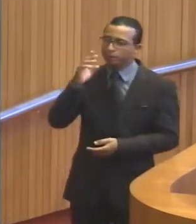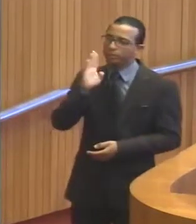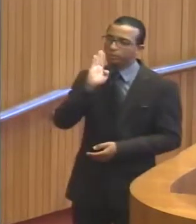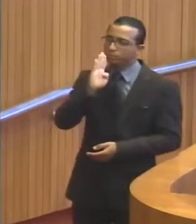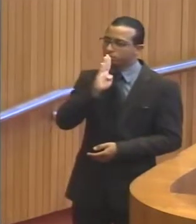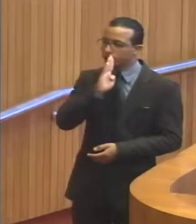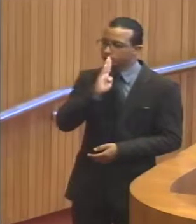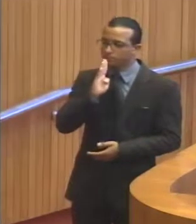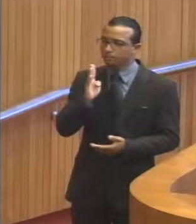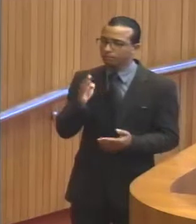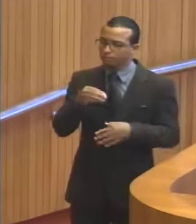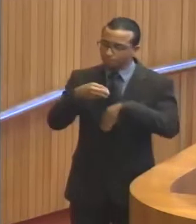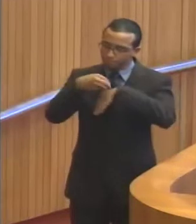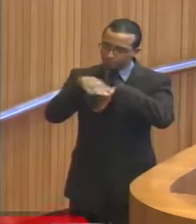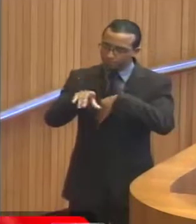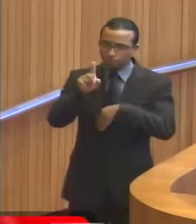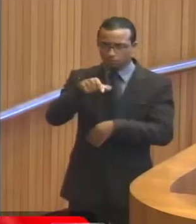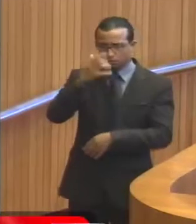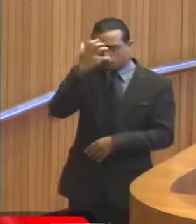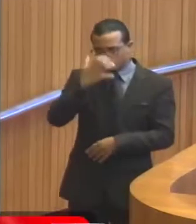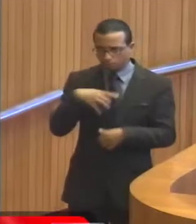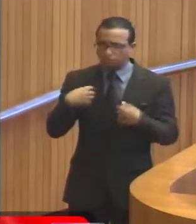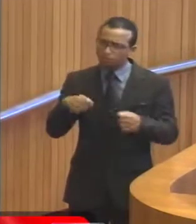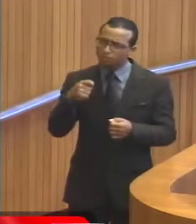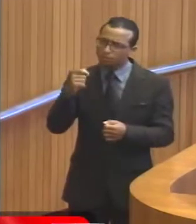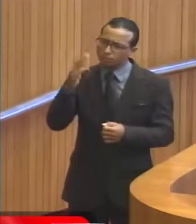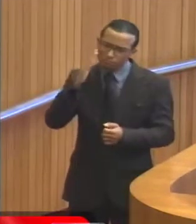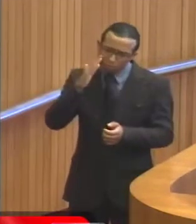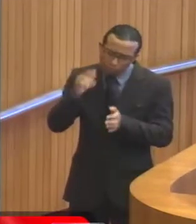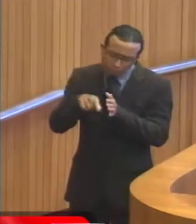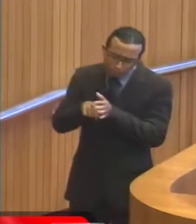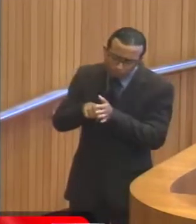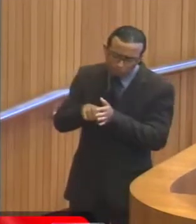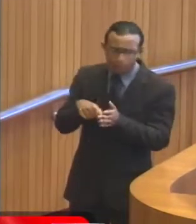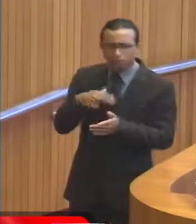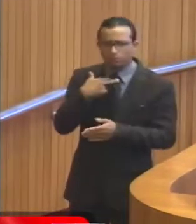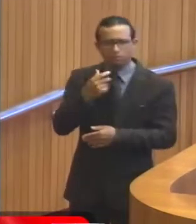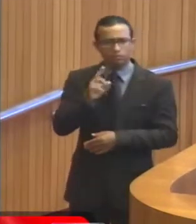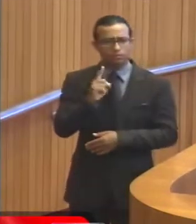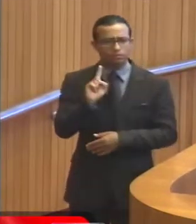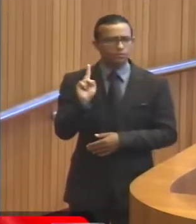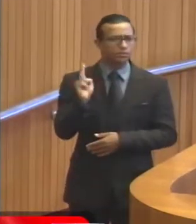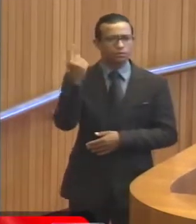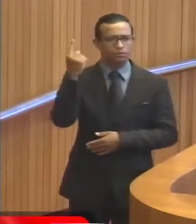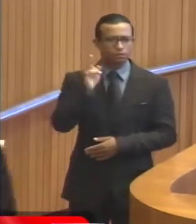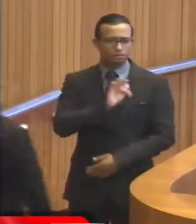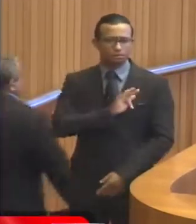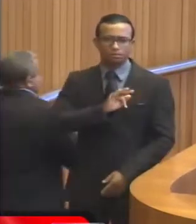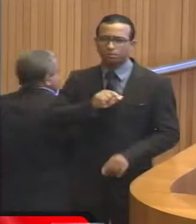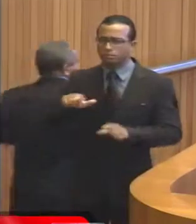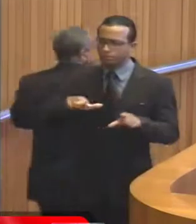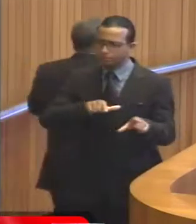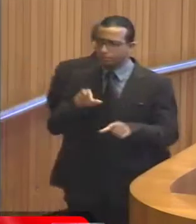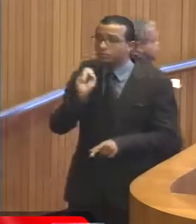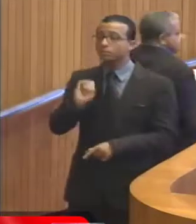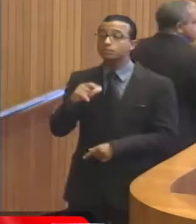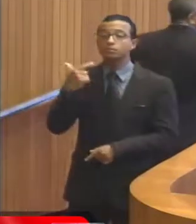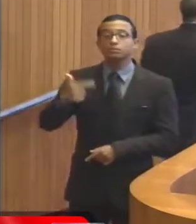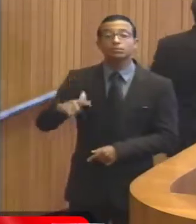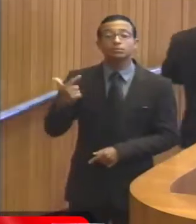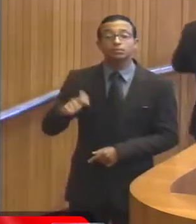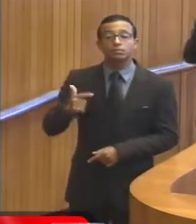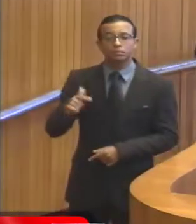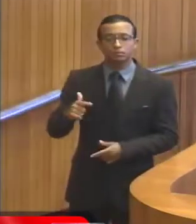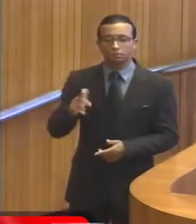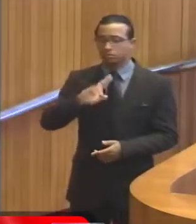é séria. Vamos apurar que não podemos deixar um policial trabalhar sem estar nomeado. Se ele é